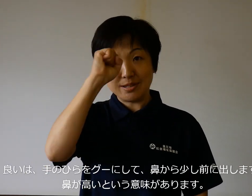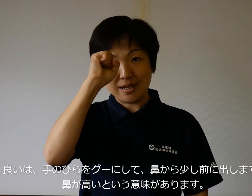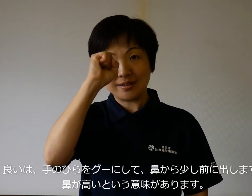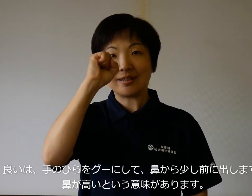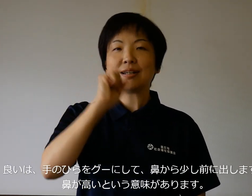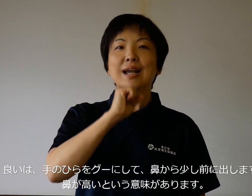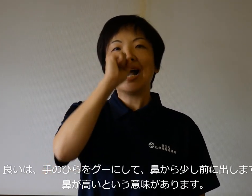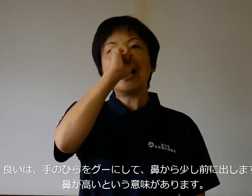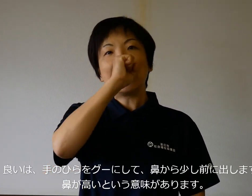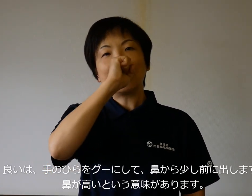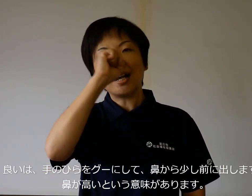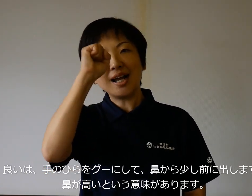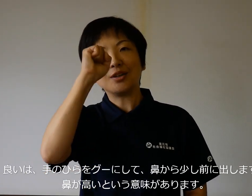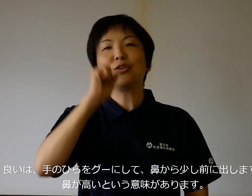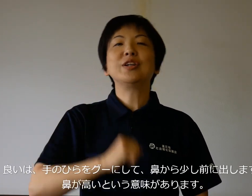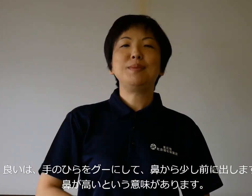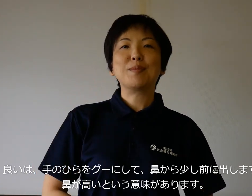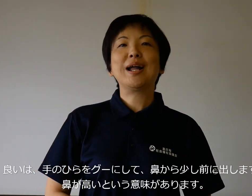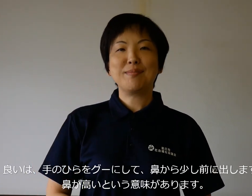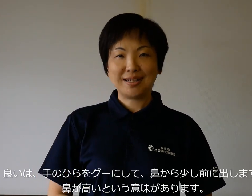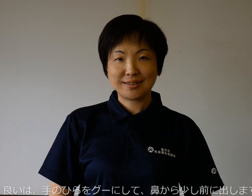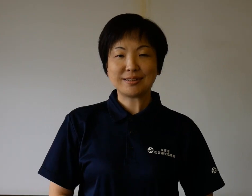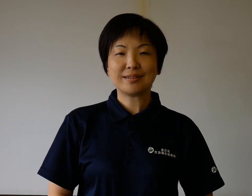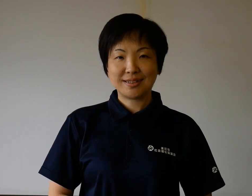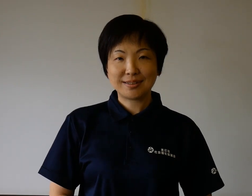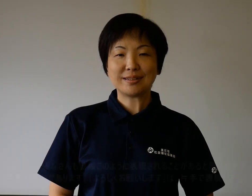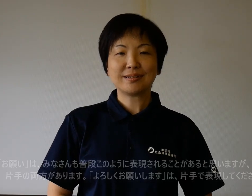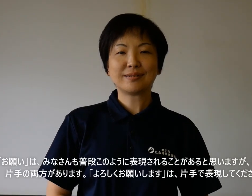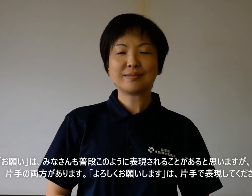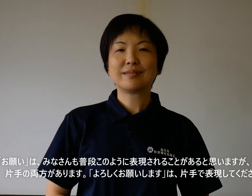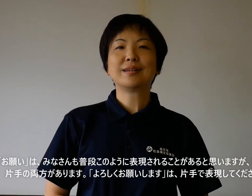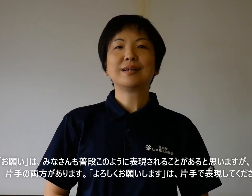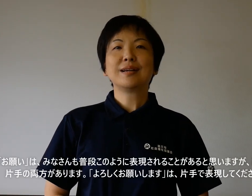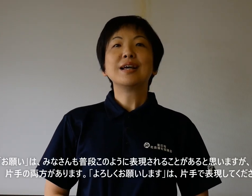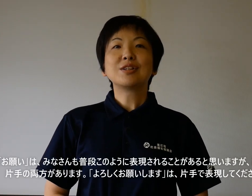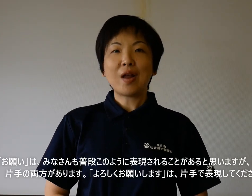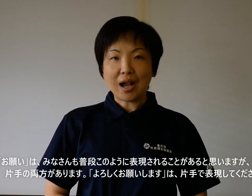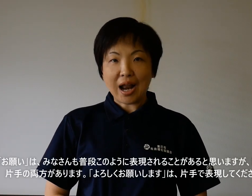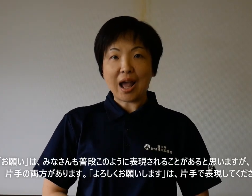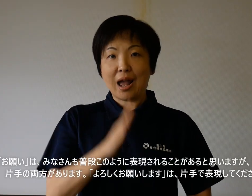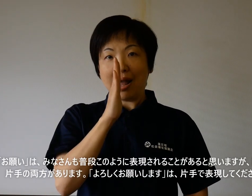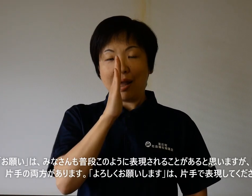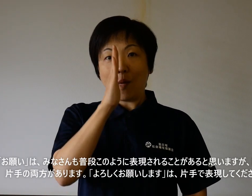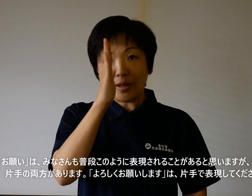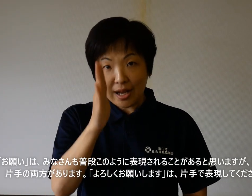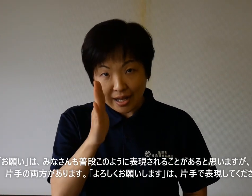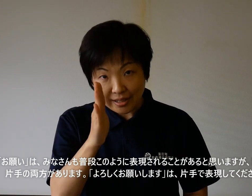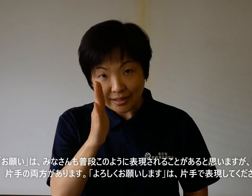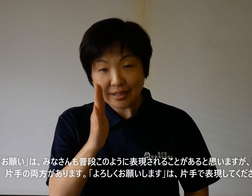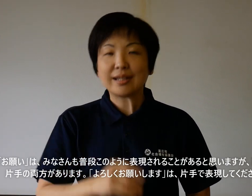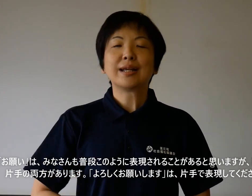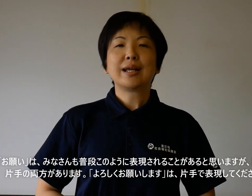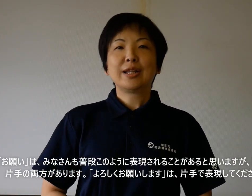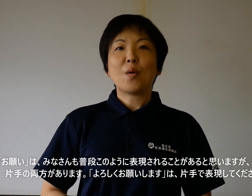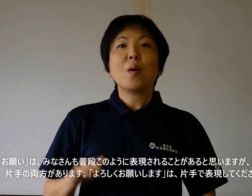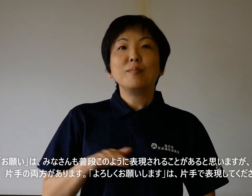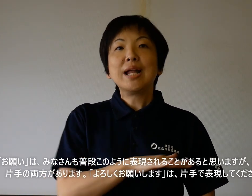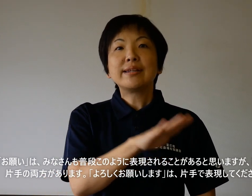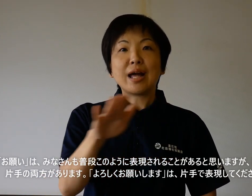。鼻が高いという意味もあります。それからお願い、皆さん